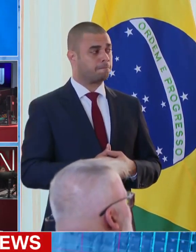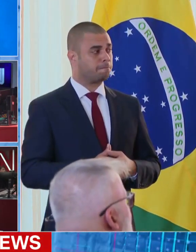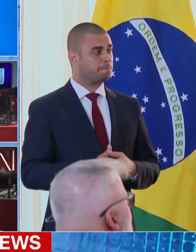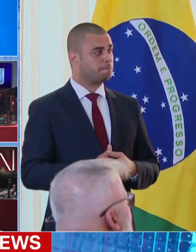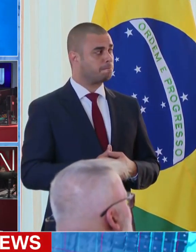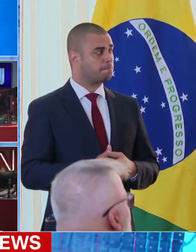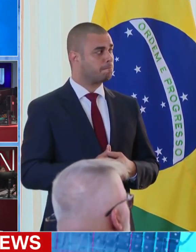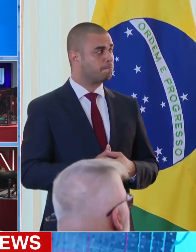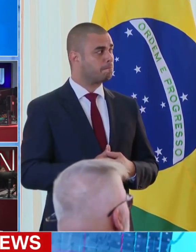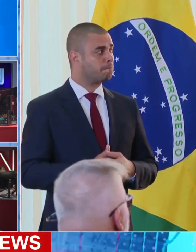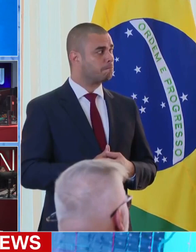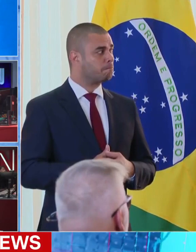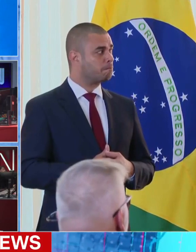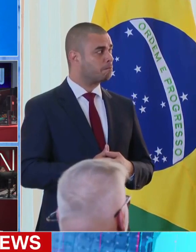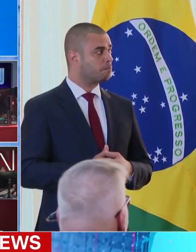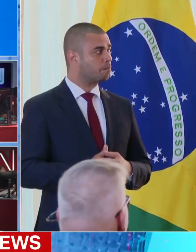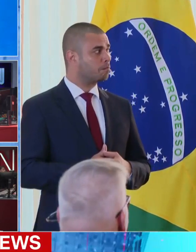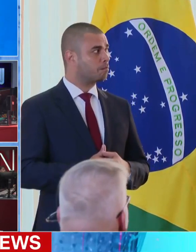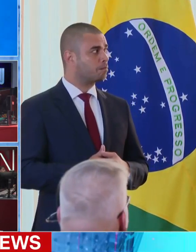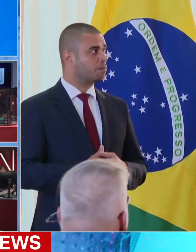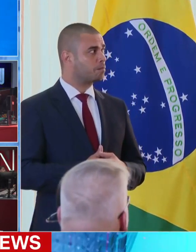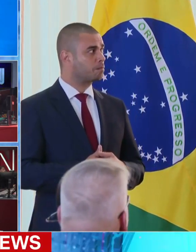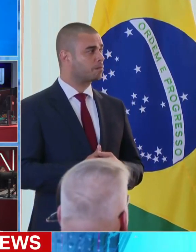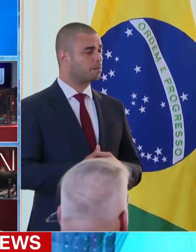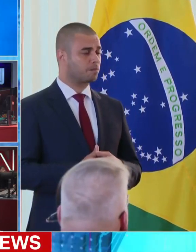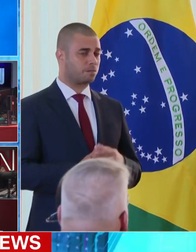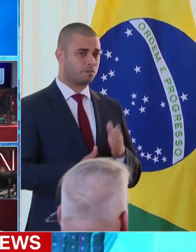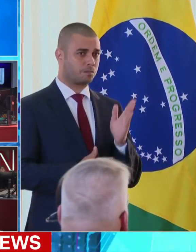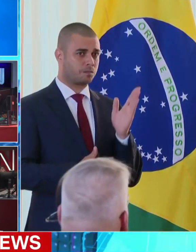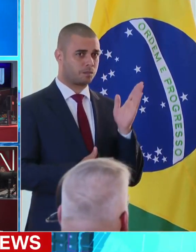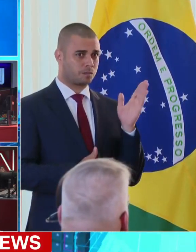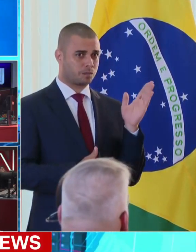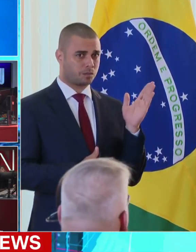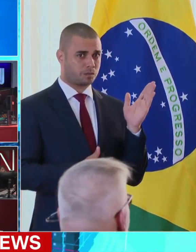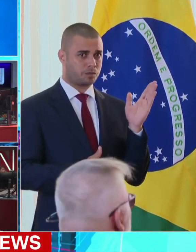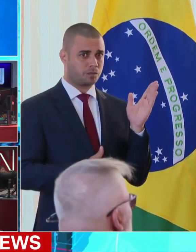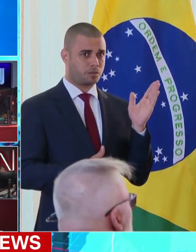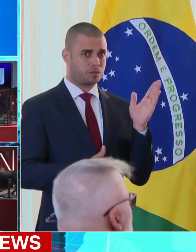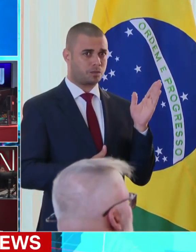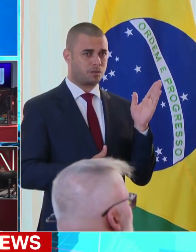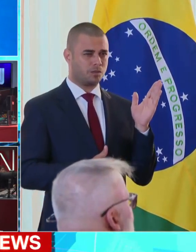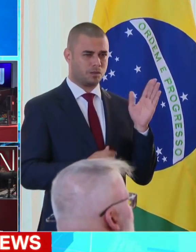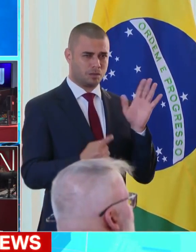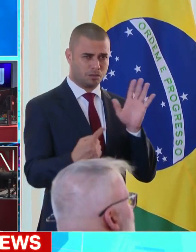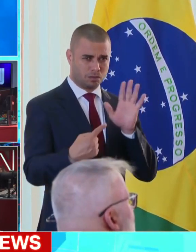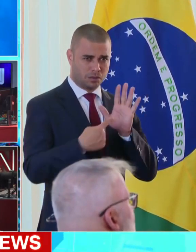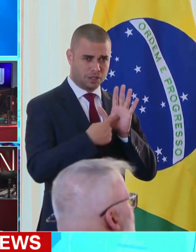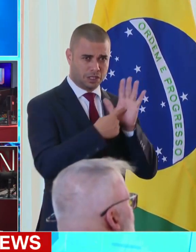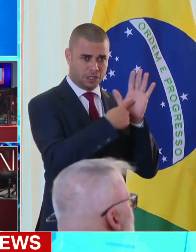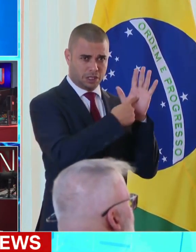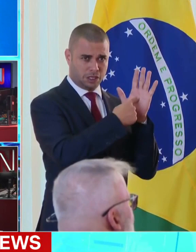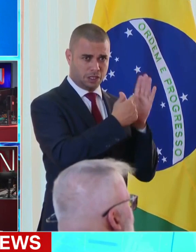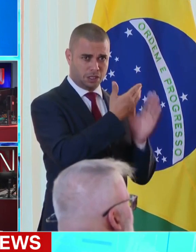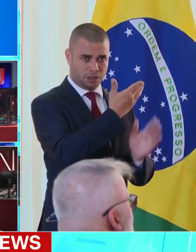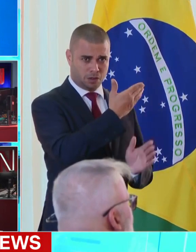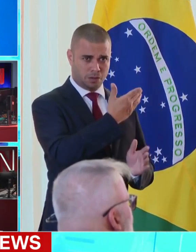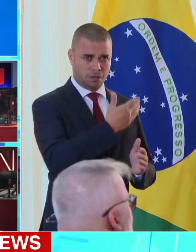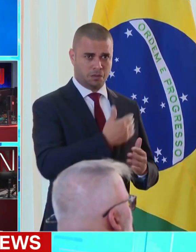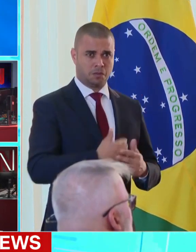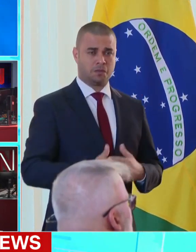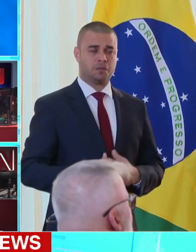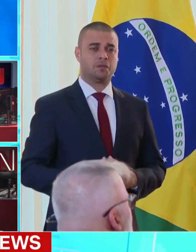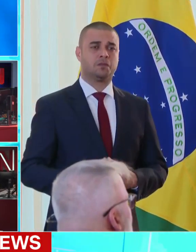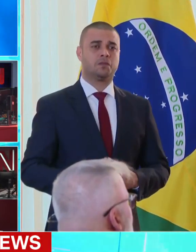ação formal da procuradoria-geral da República do braço da procuradoria-geral da República